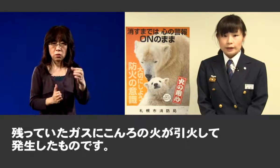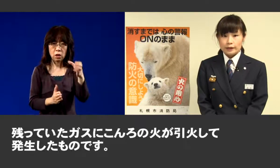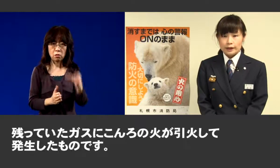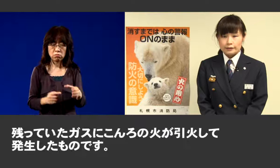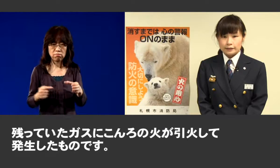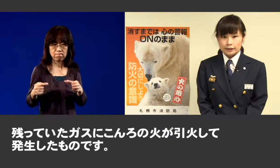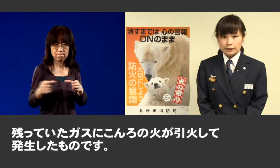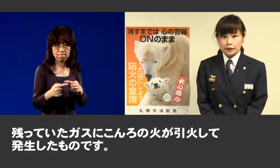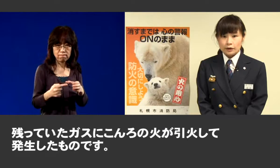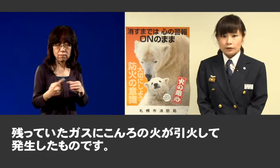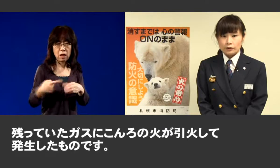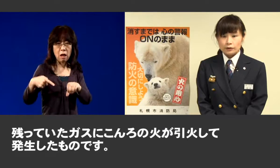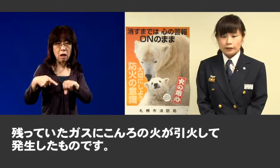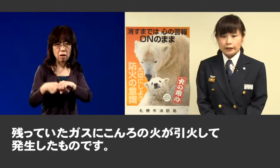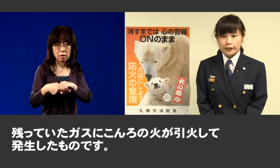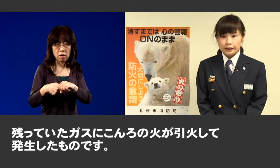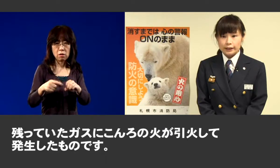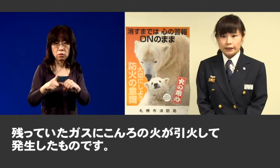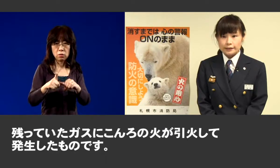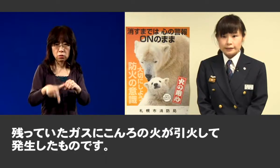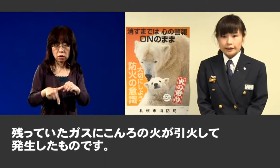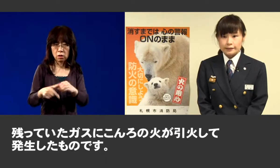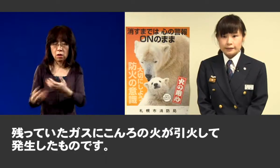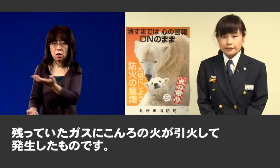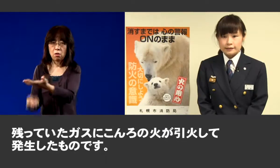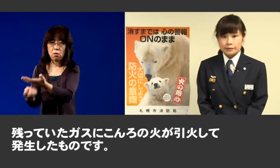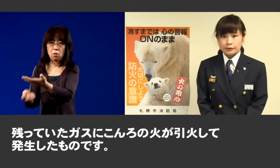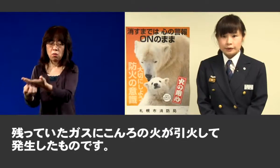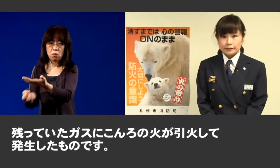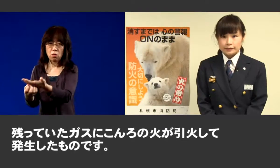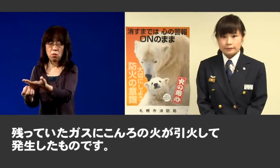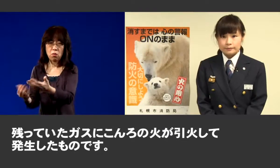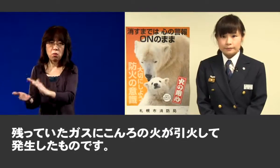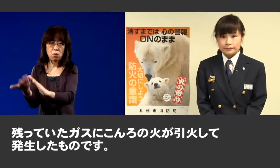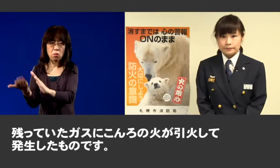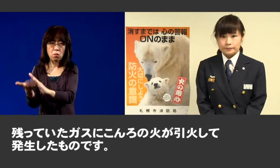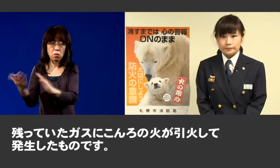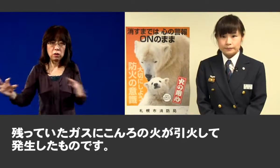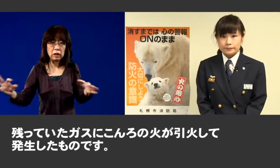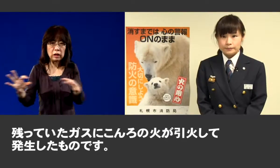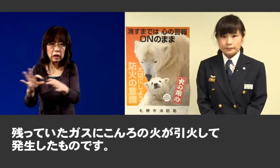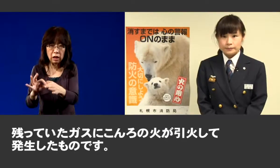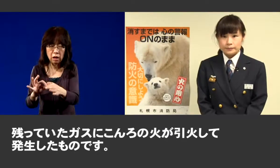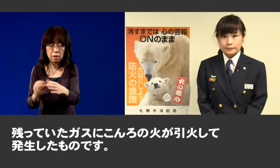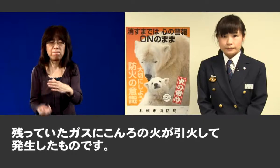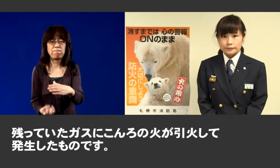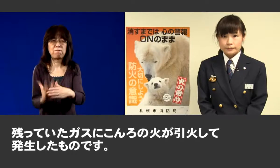残っていたガスにコンロの火が引火して発生したものです。